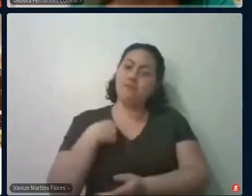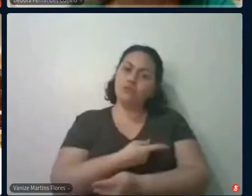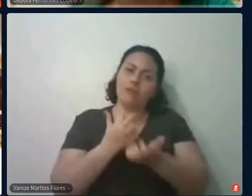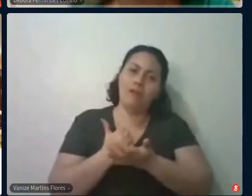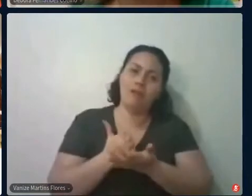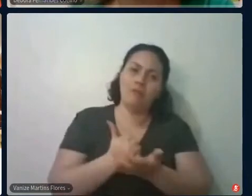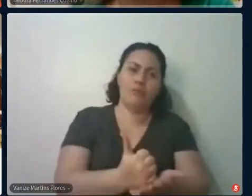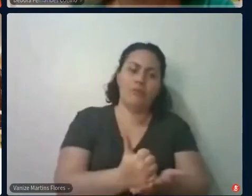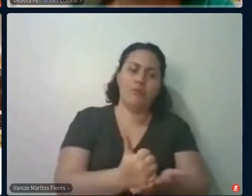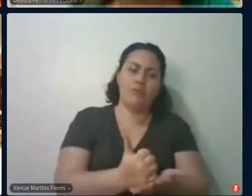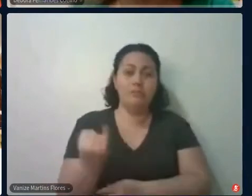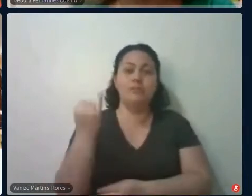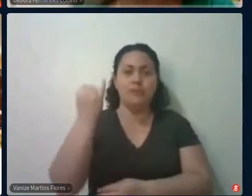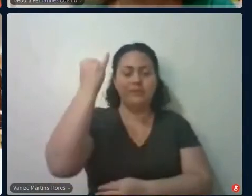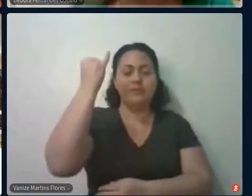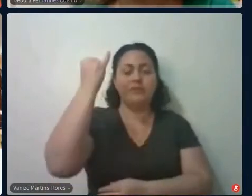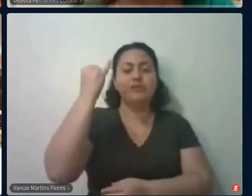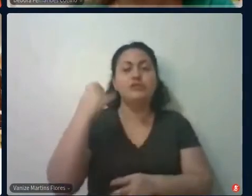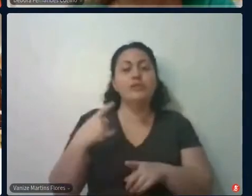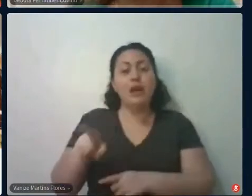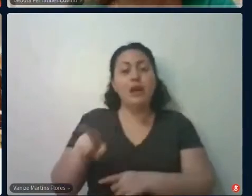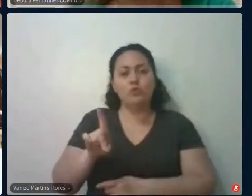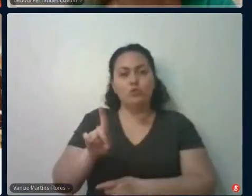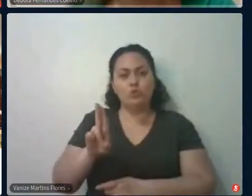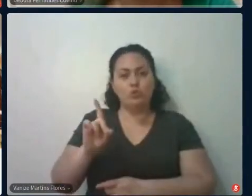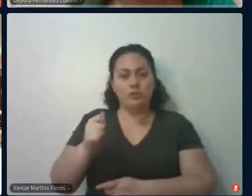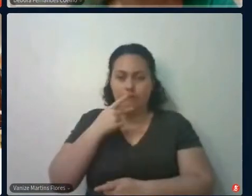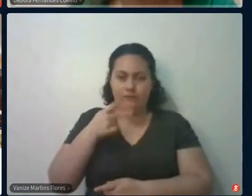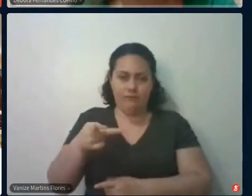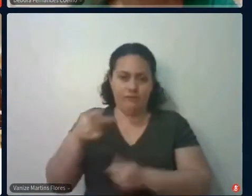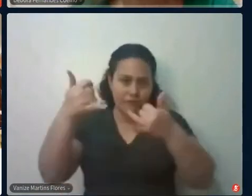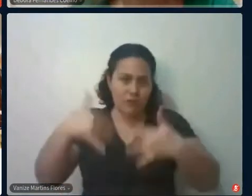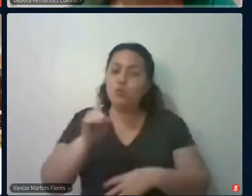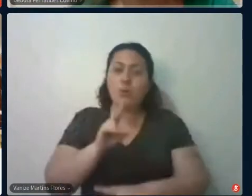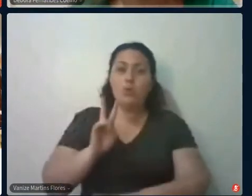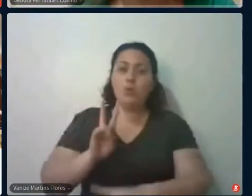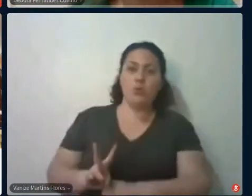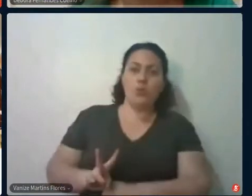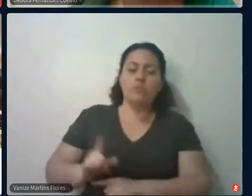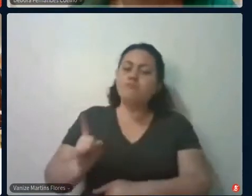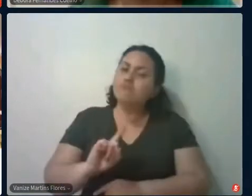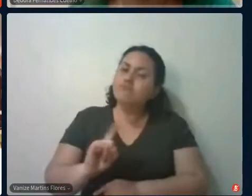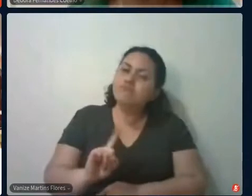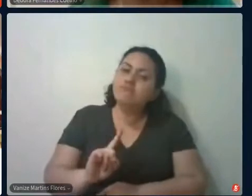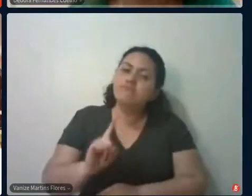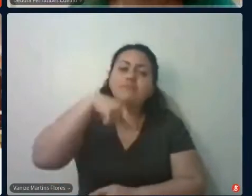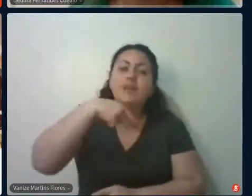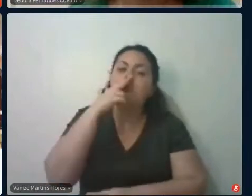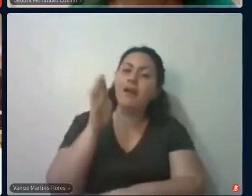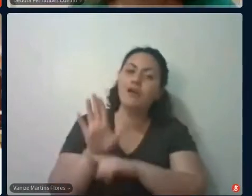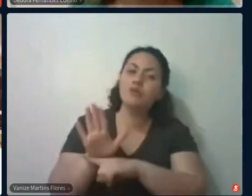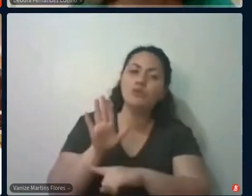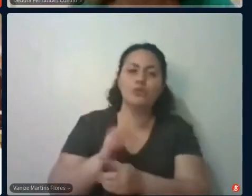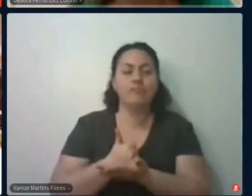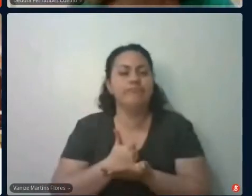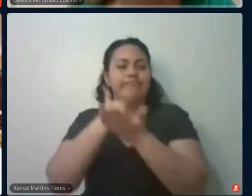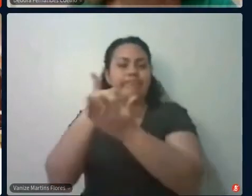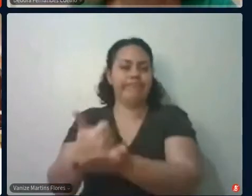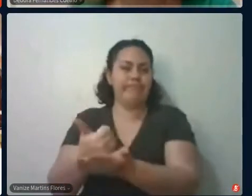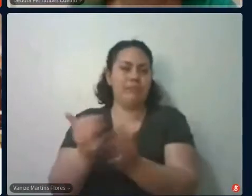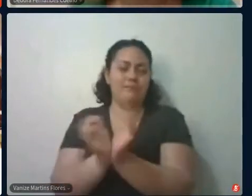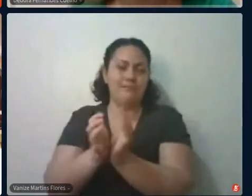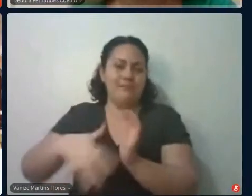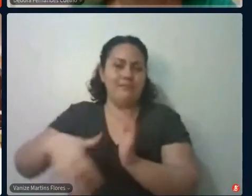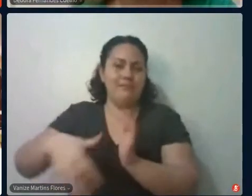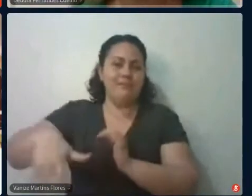bem importante, né, o que a Duda trouxe, não é uma questão de monitoramento, mas é uma questão de assessoria e de apoio para